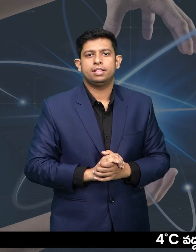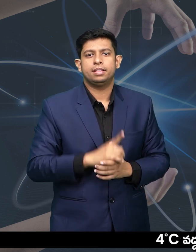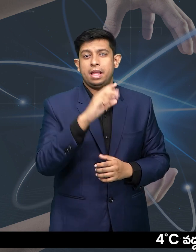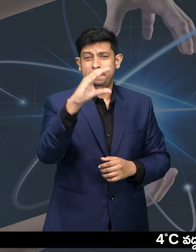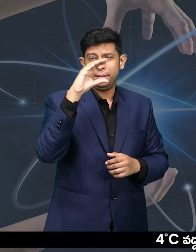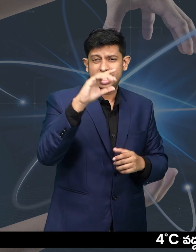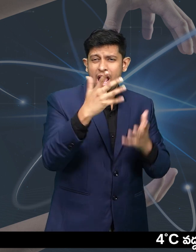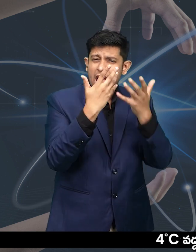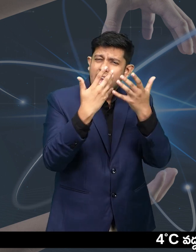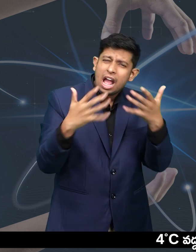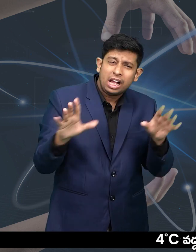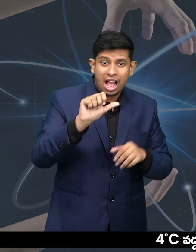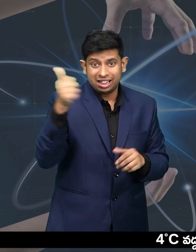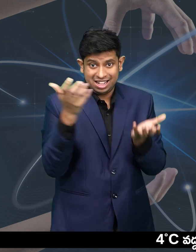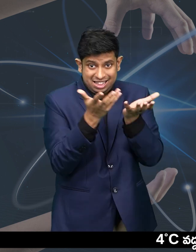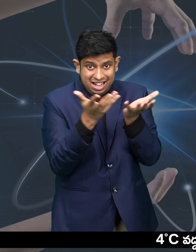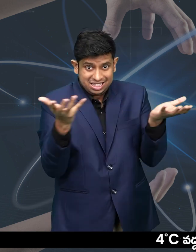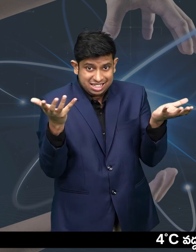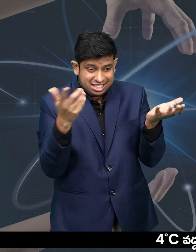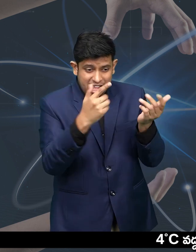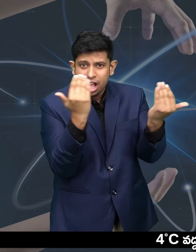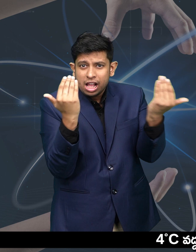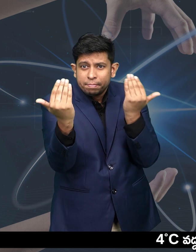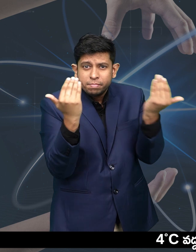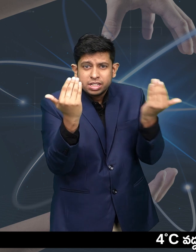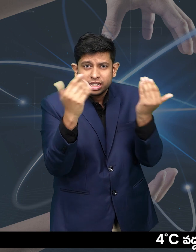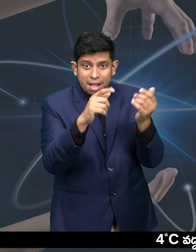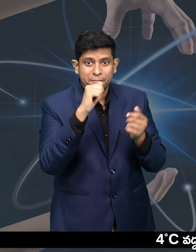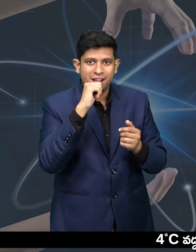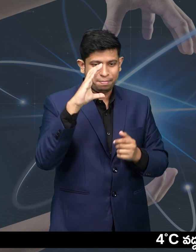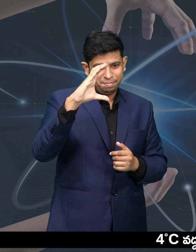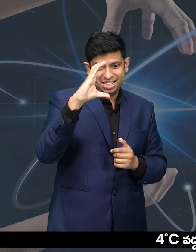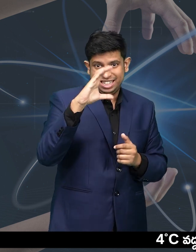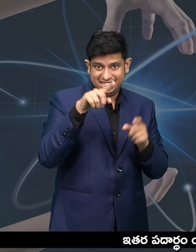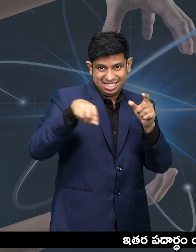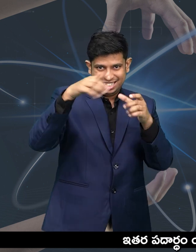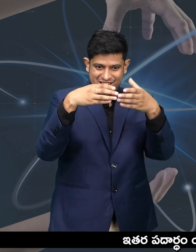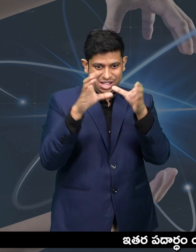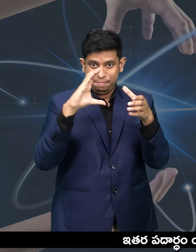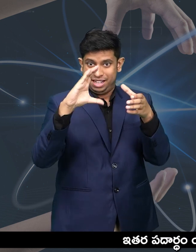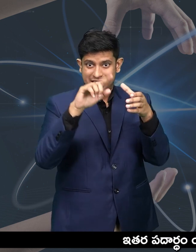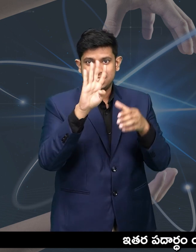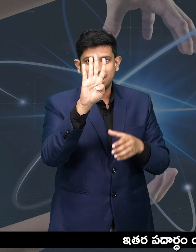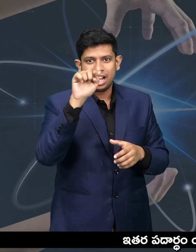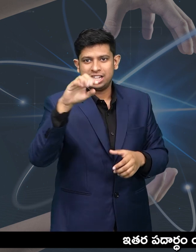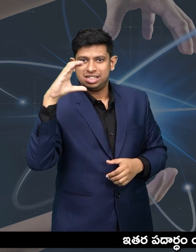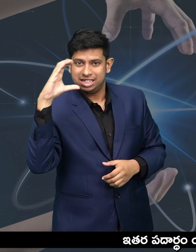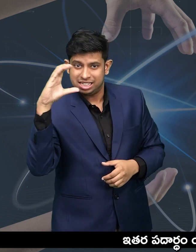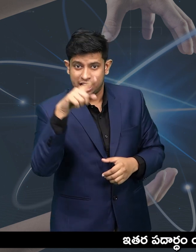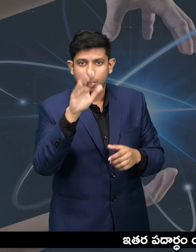4 డిగ్రీ C వద్ద నీటి సాంద్రతకు సంబంధించి ఏదైనా ఇతర పదార్థం